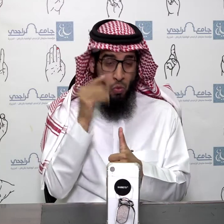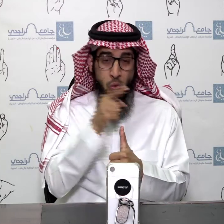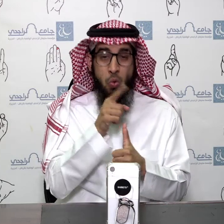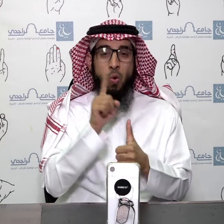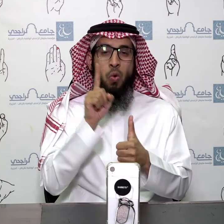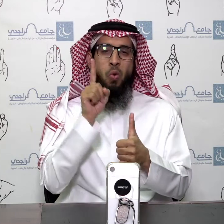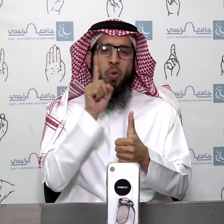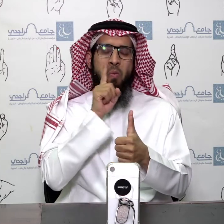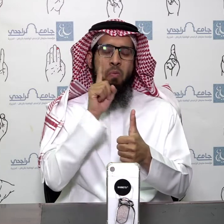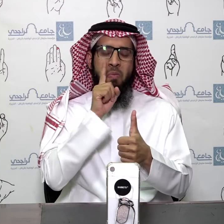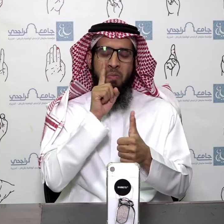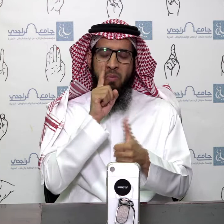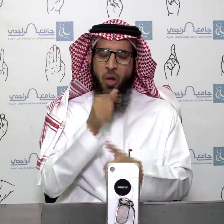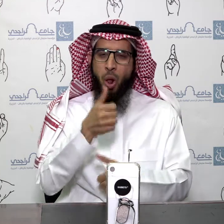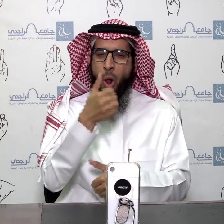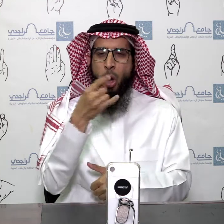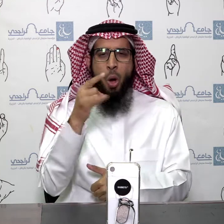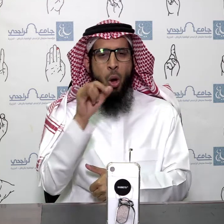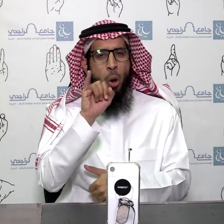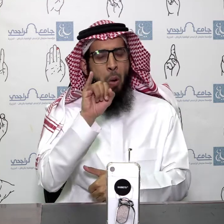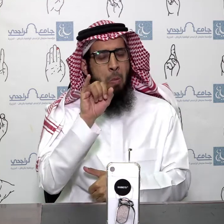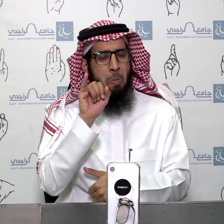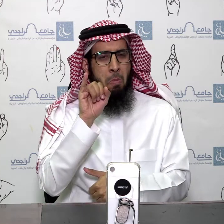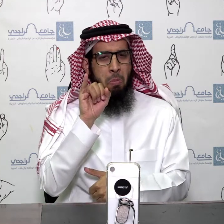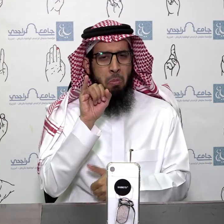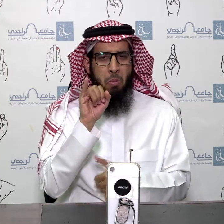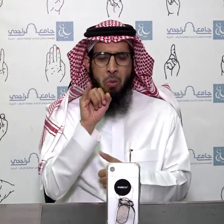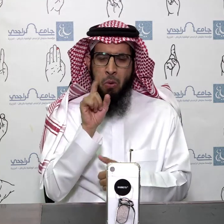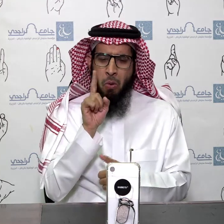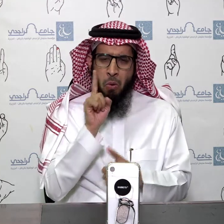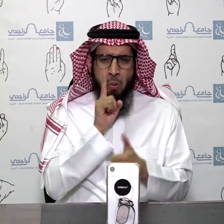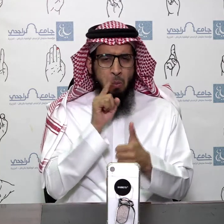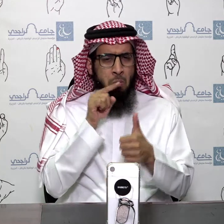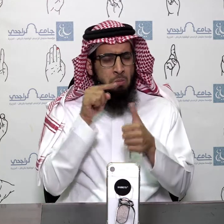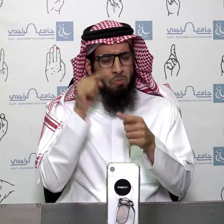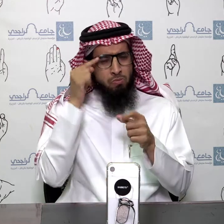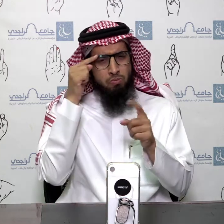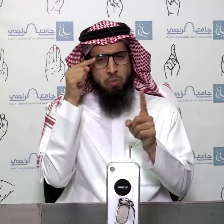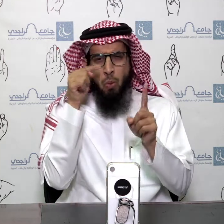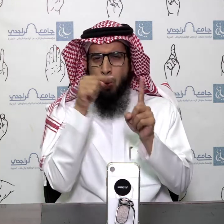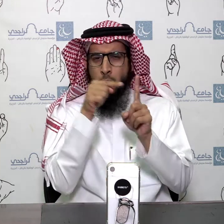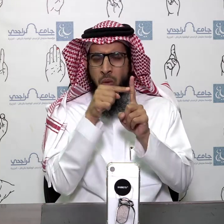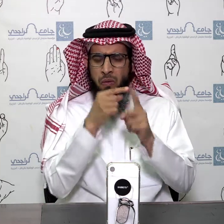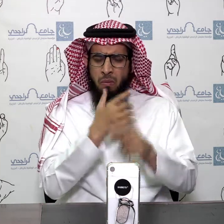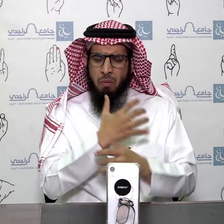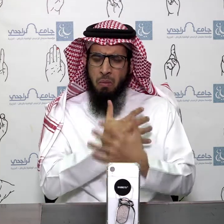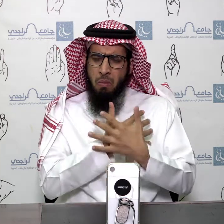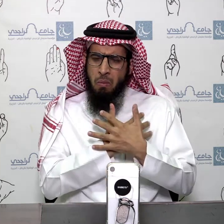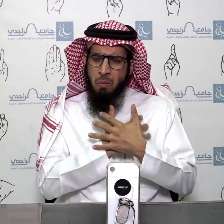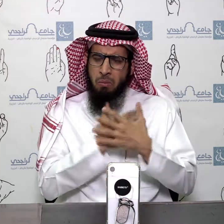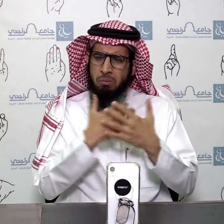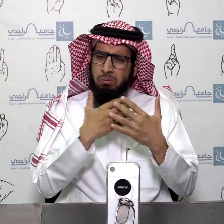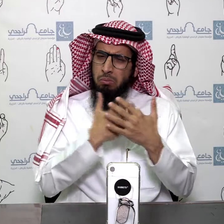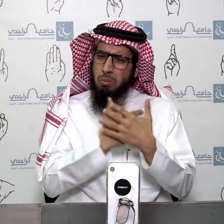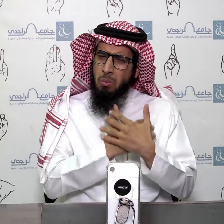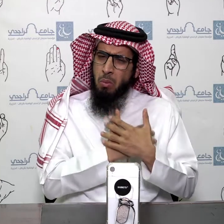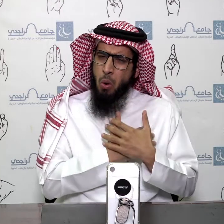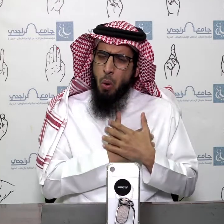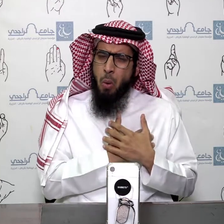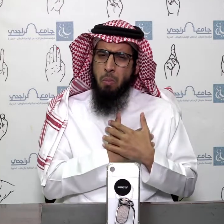تلهب المشاعر، ورمز حنان يستهوي القلوب، وذكر عنوان